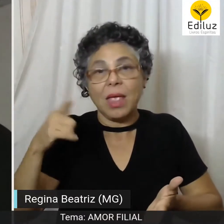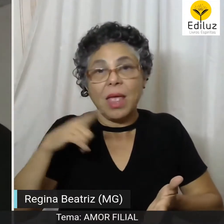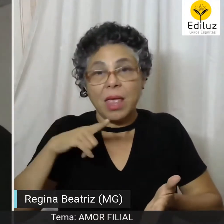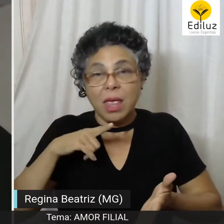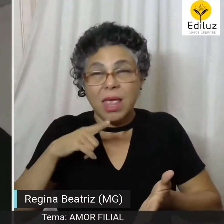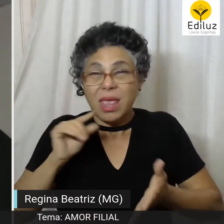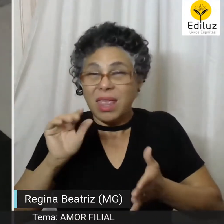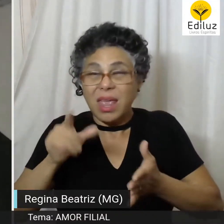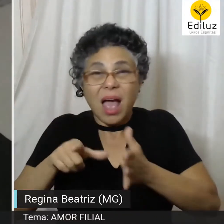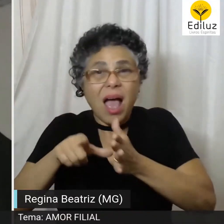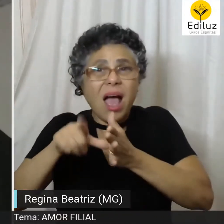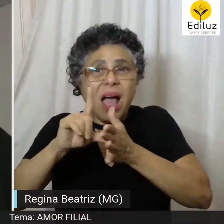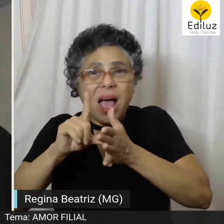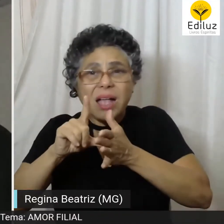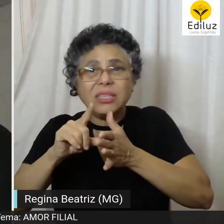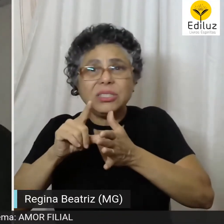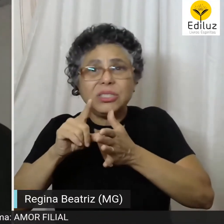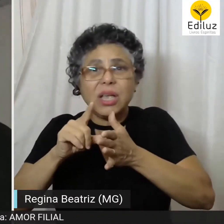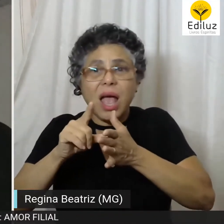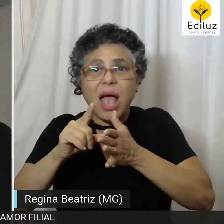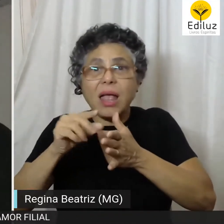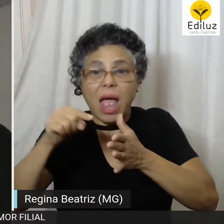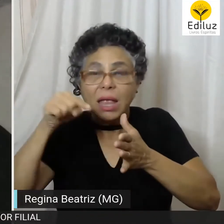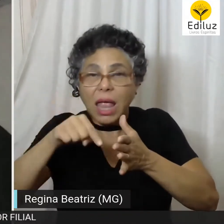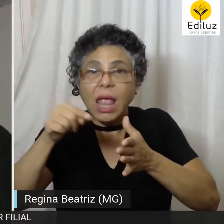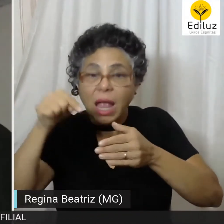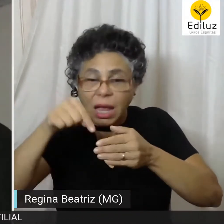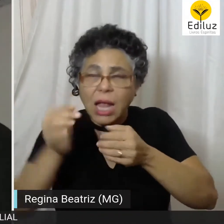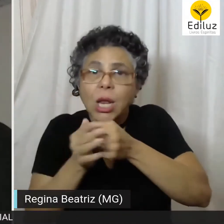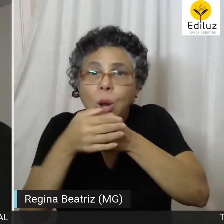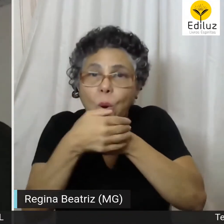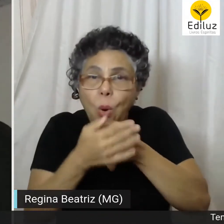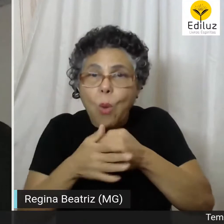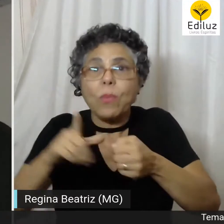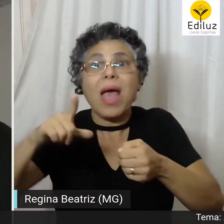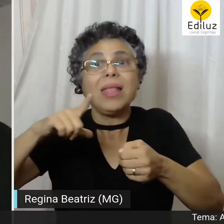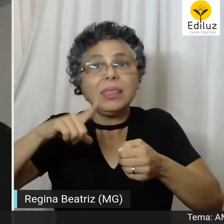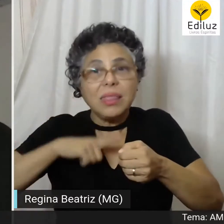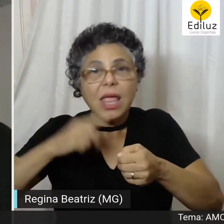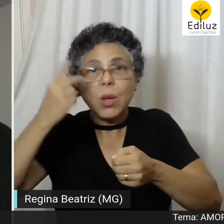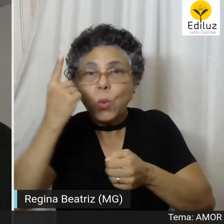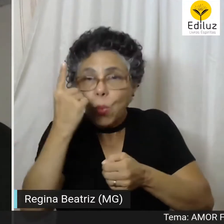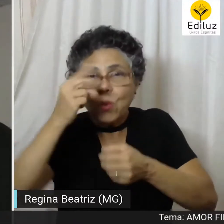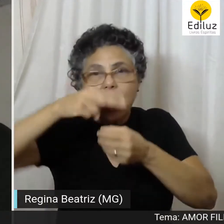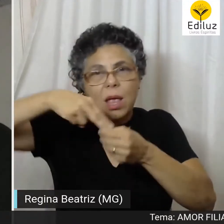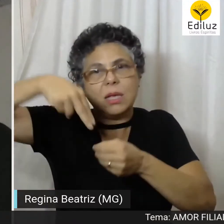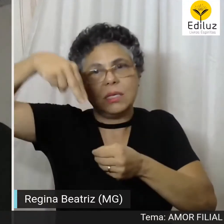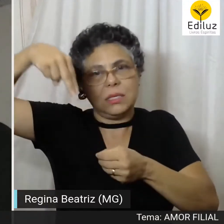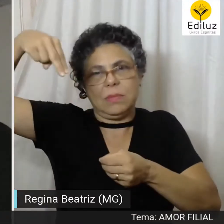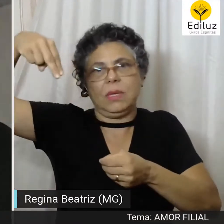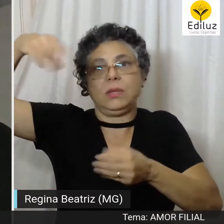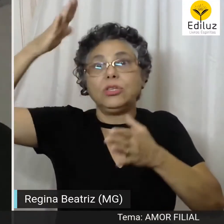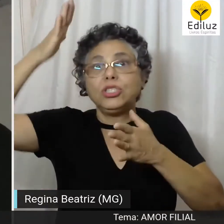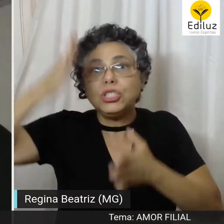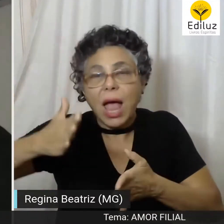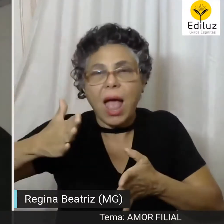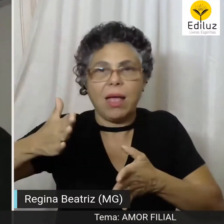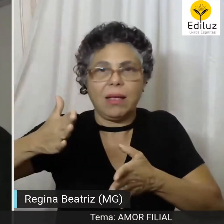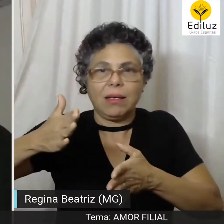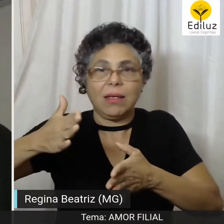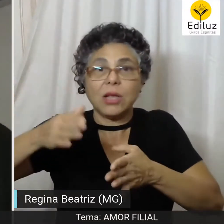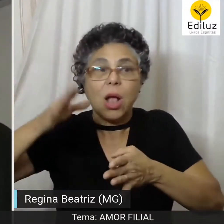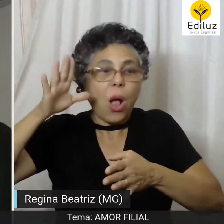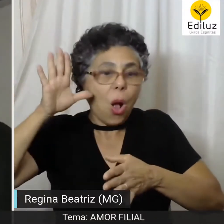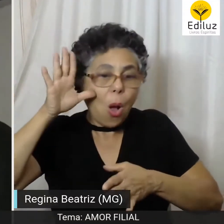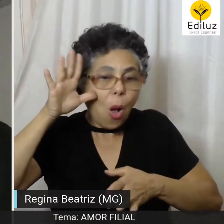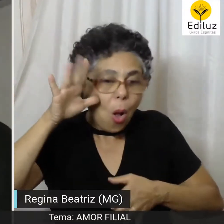e não seja somente orgânico ou biológico, o espírito já passou